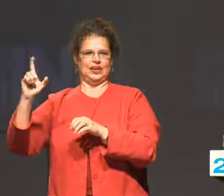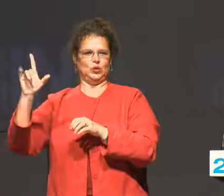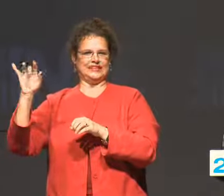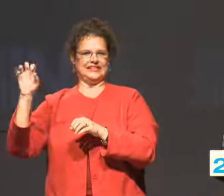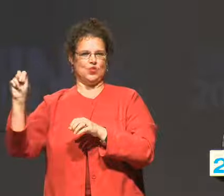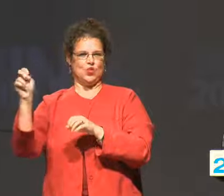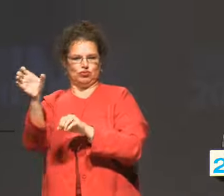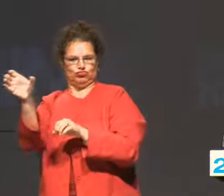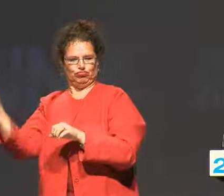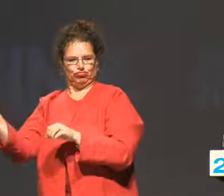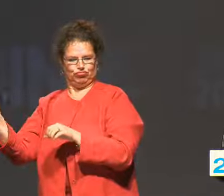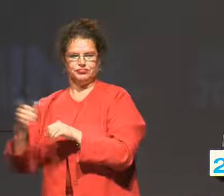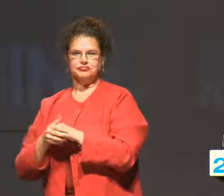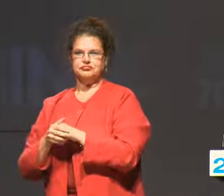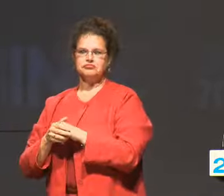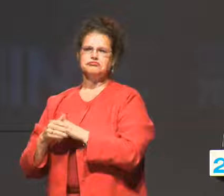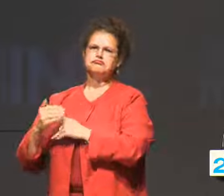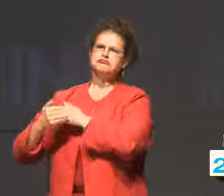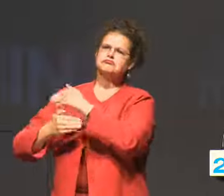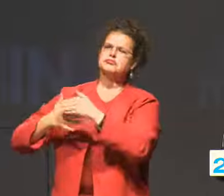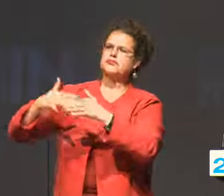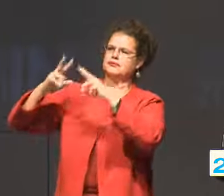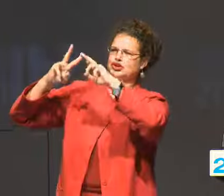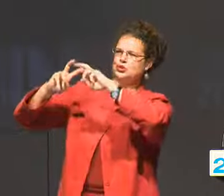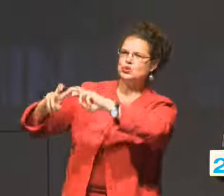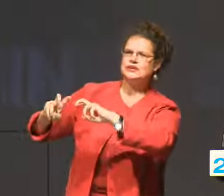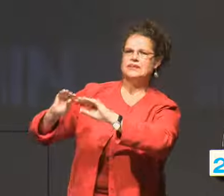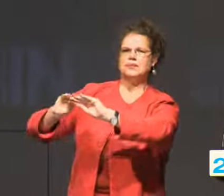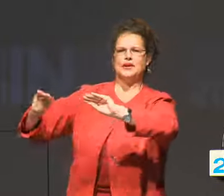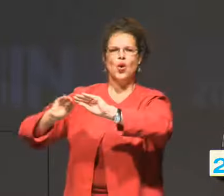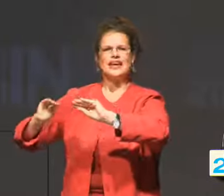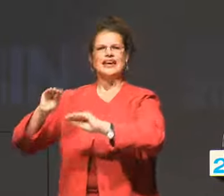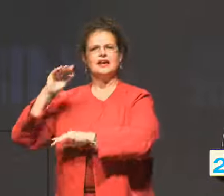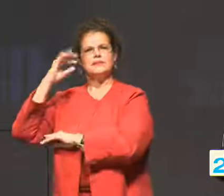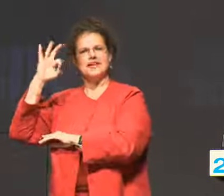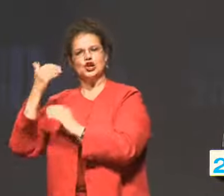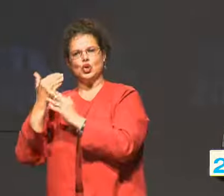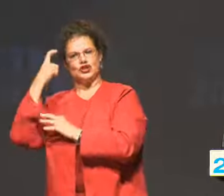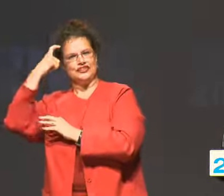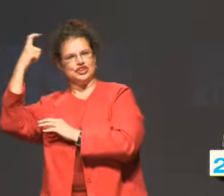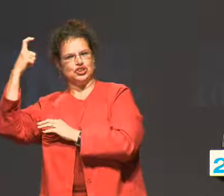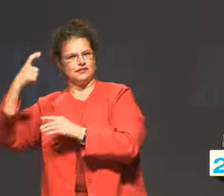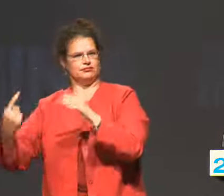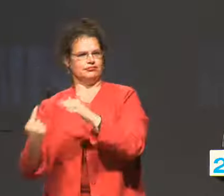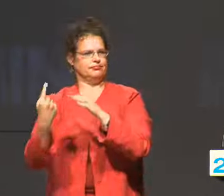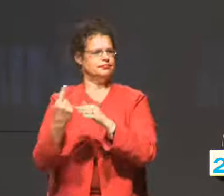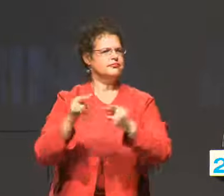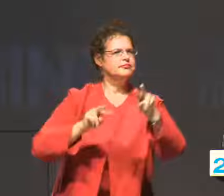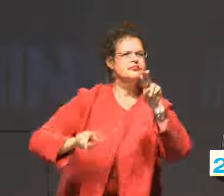Menschen, vielleicht nicht ganz normal, also hat man sie in die, Exklusion verbannt